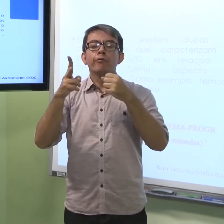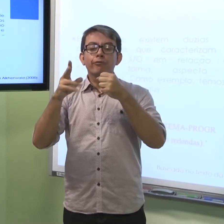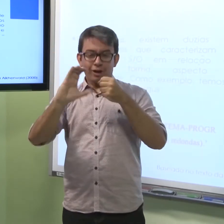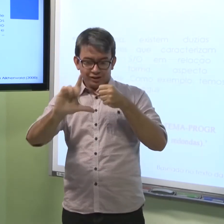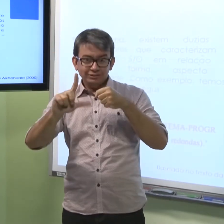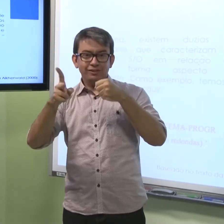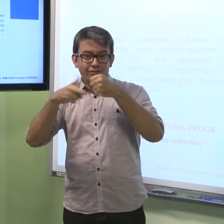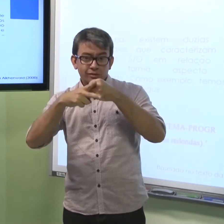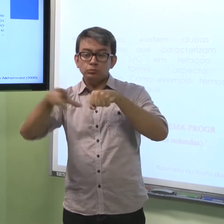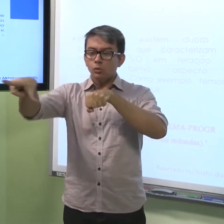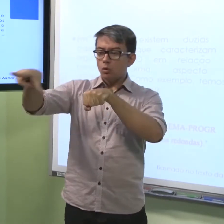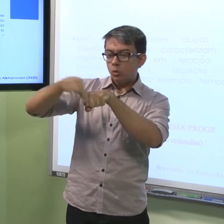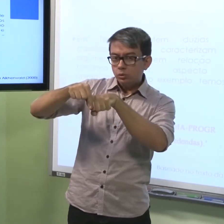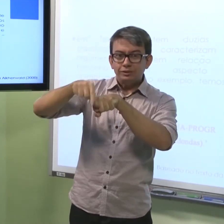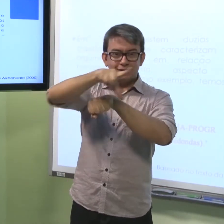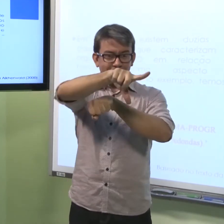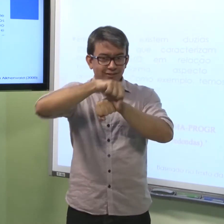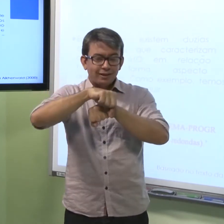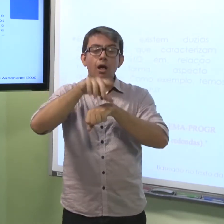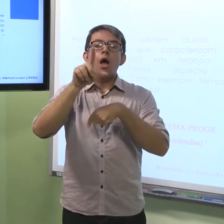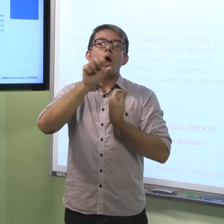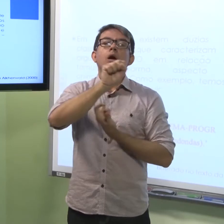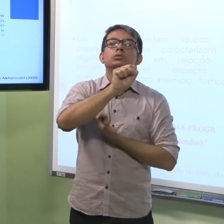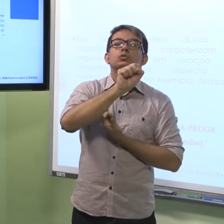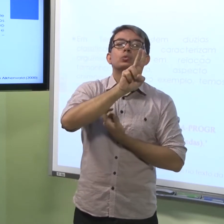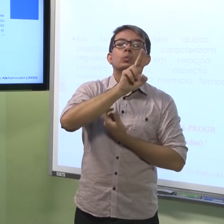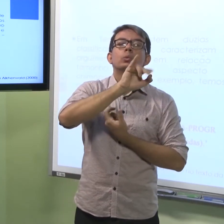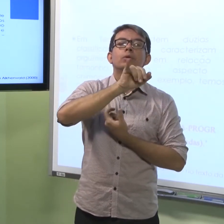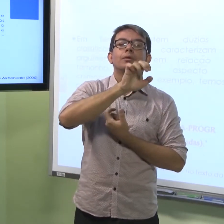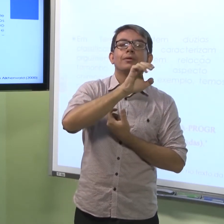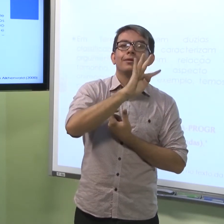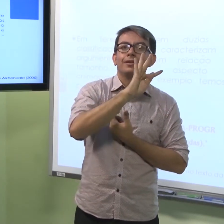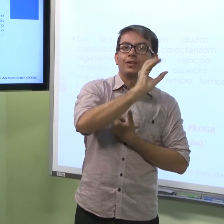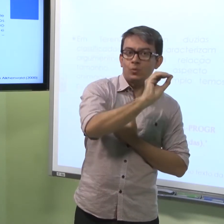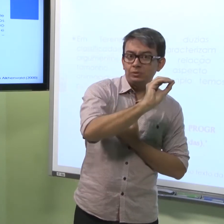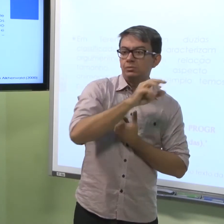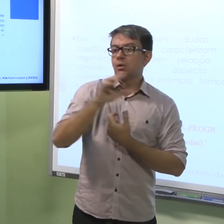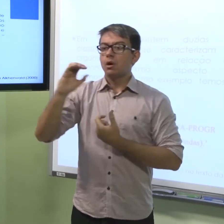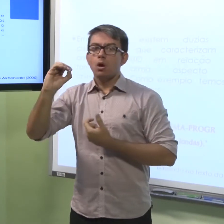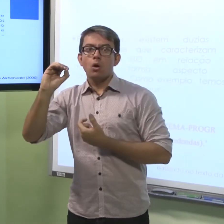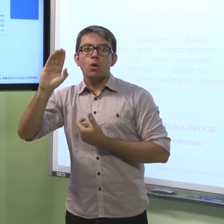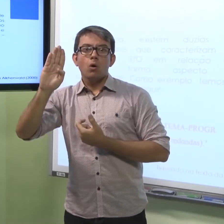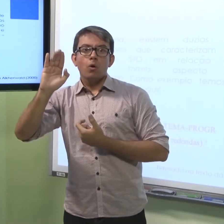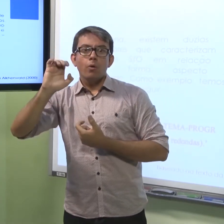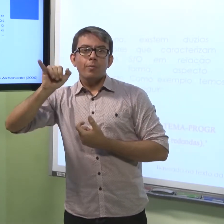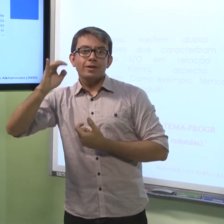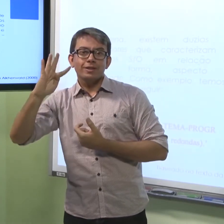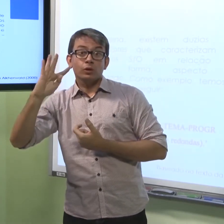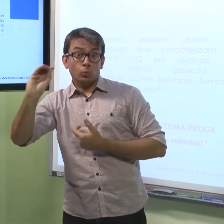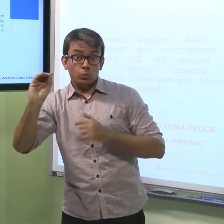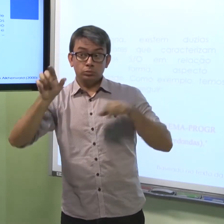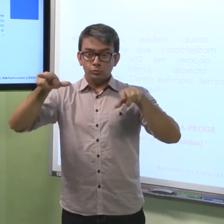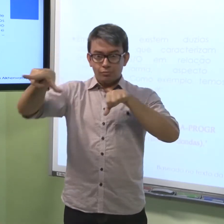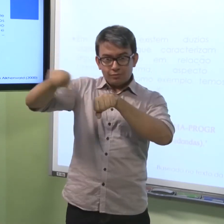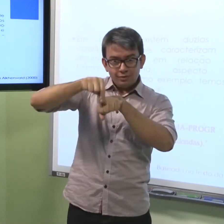o autor ele fala que existem classificadores que caracterizam os argumentos